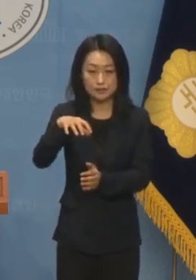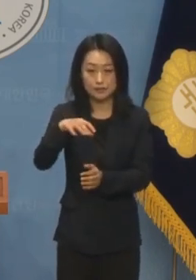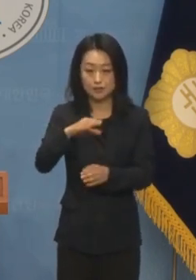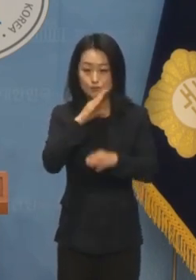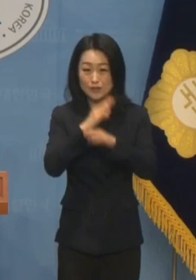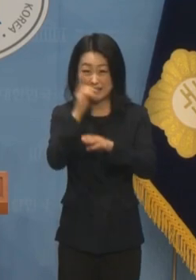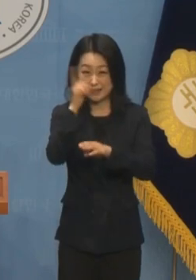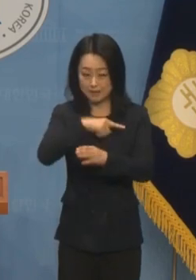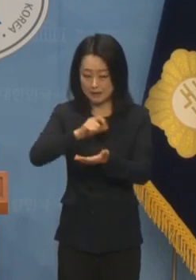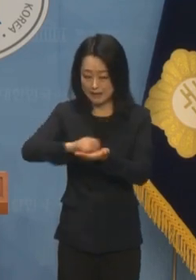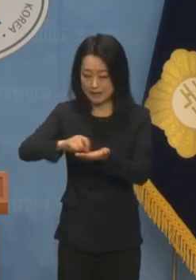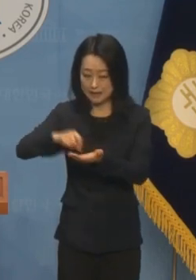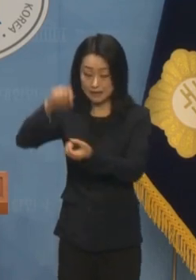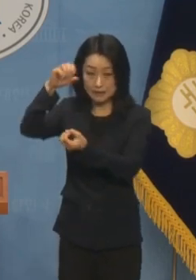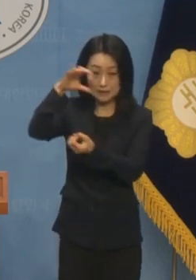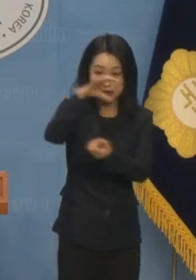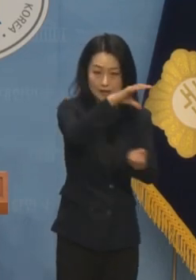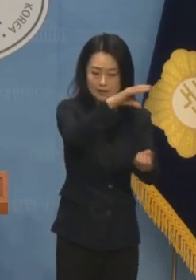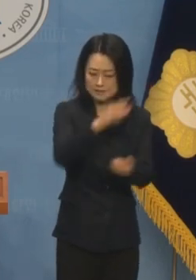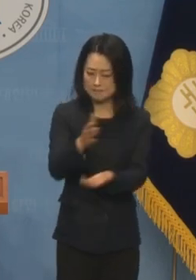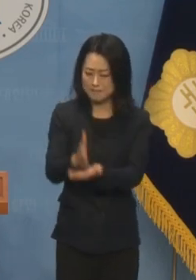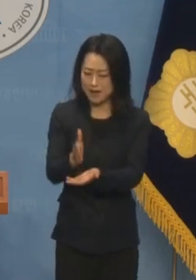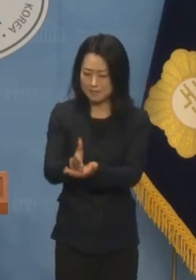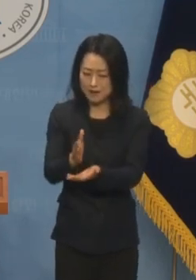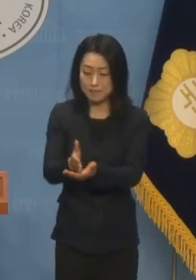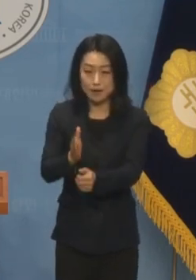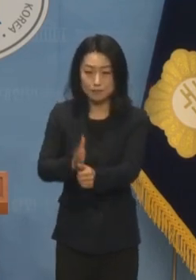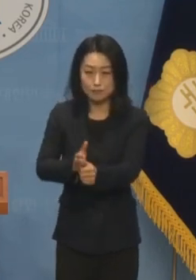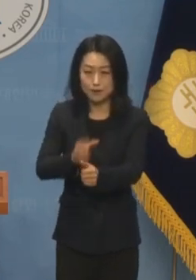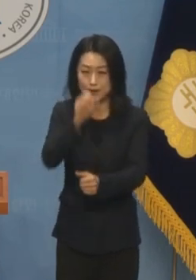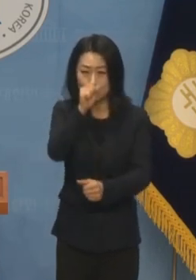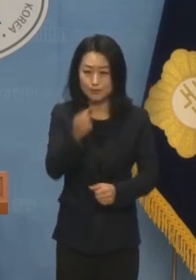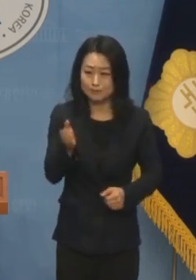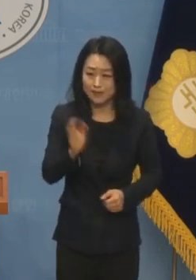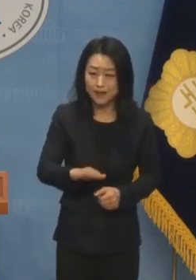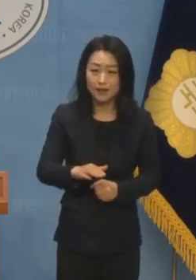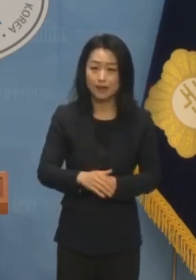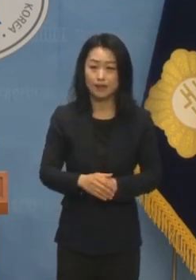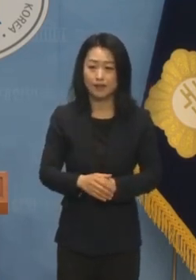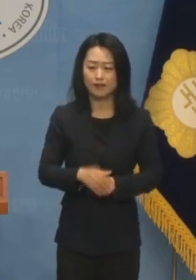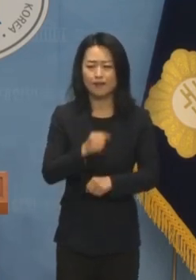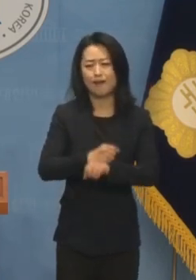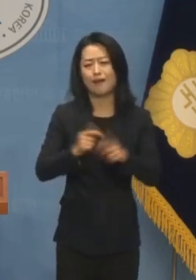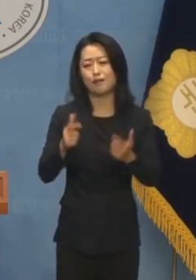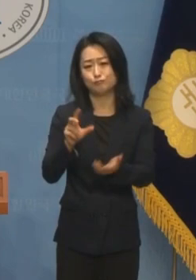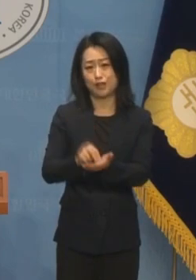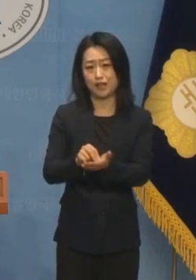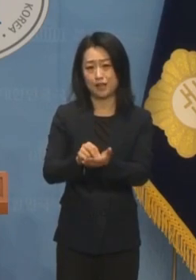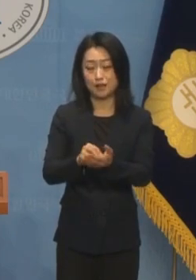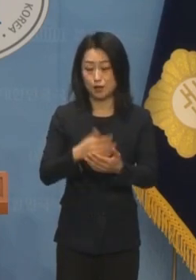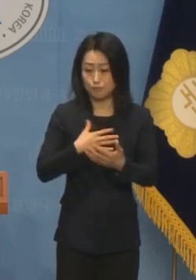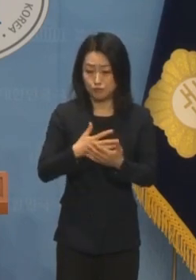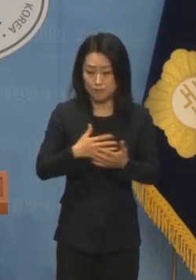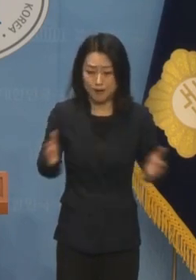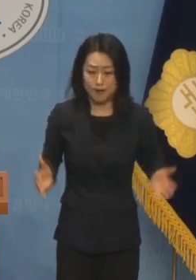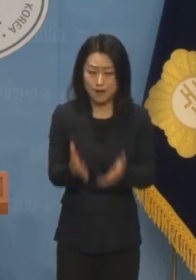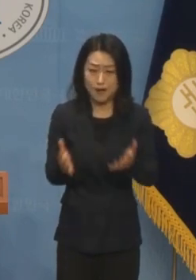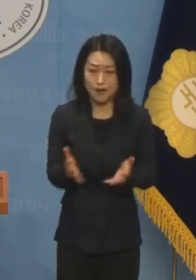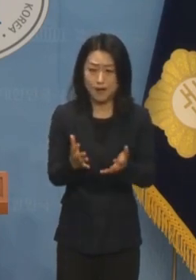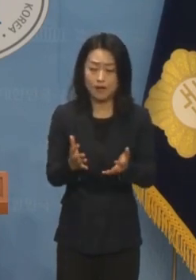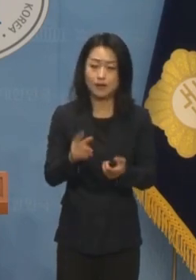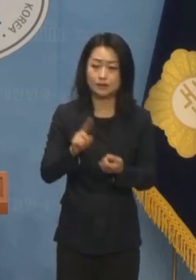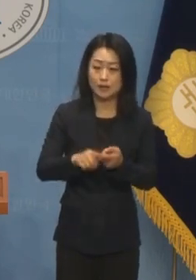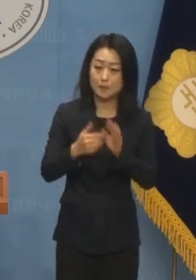살포를 제지하는 등 국민의 생명과 안전을 보호하고 한반도의 불필요한 긴장감을 완화시키기